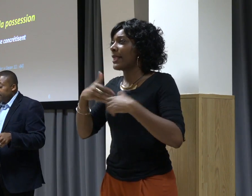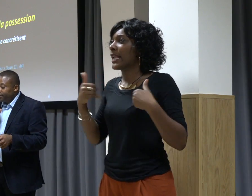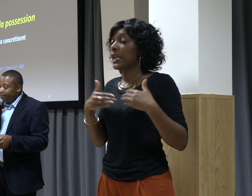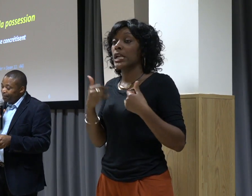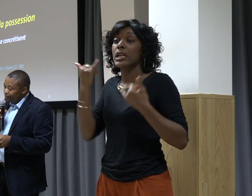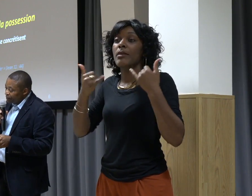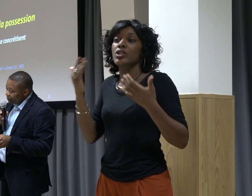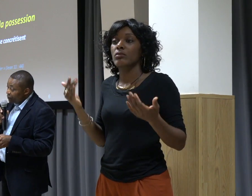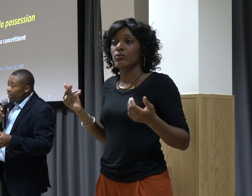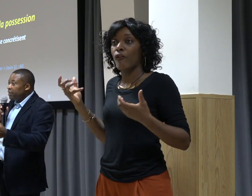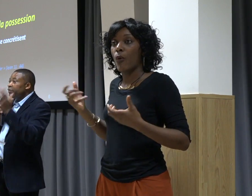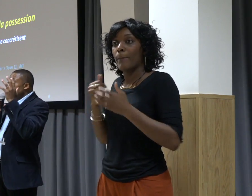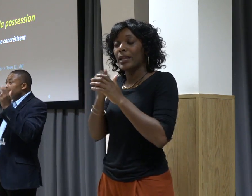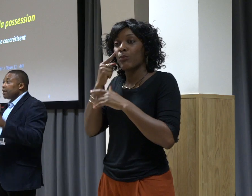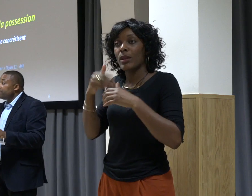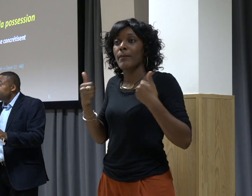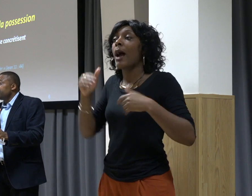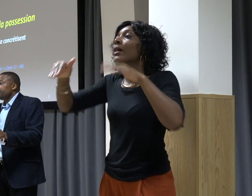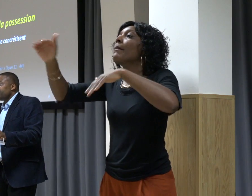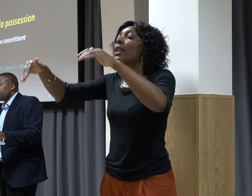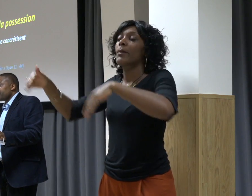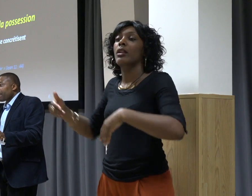malades. Il fait un appel.